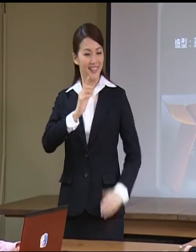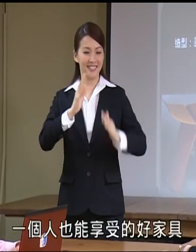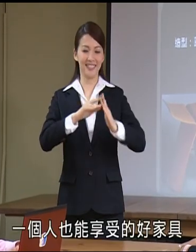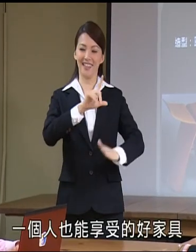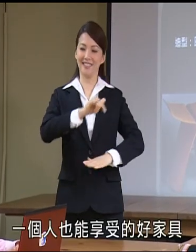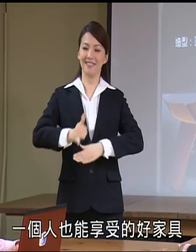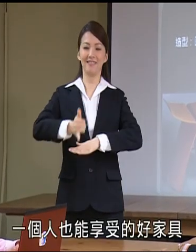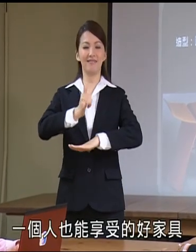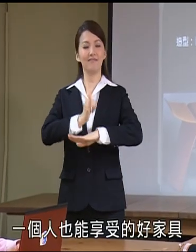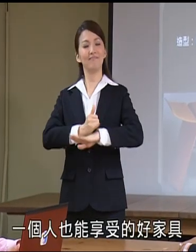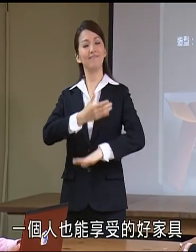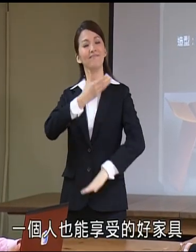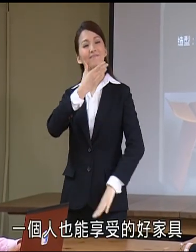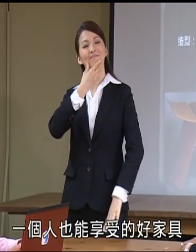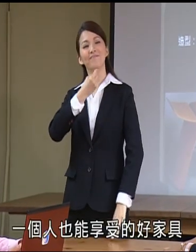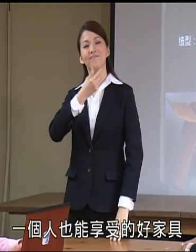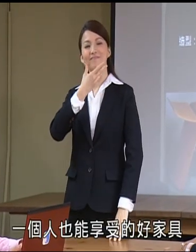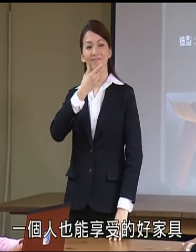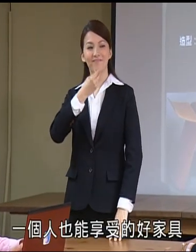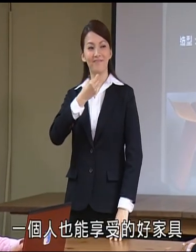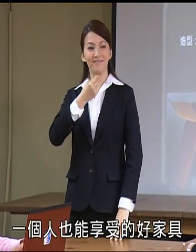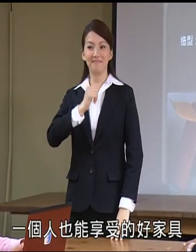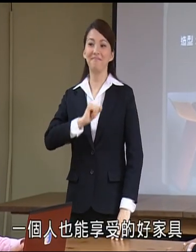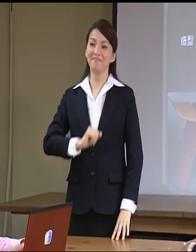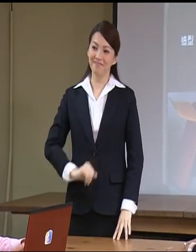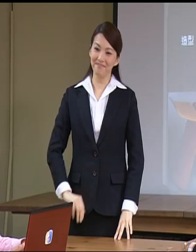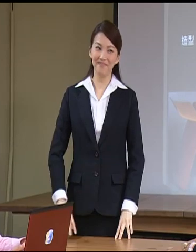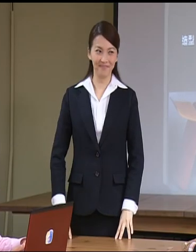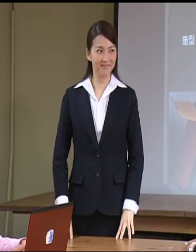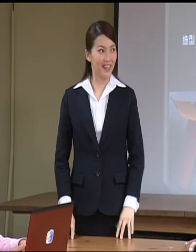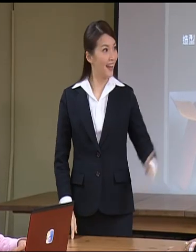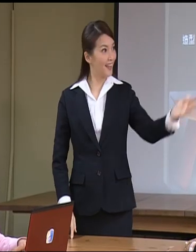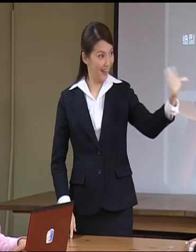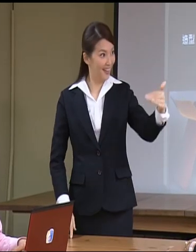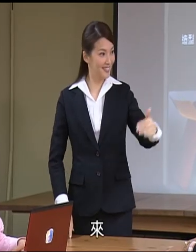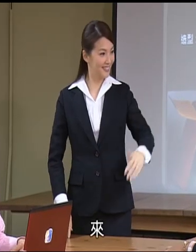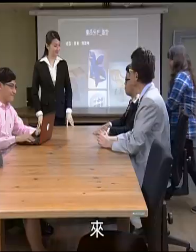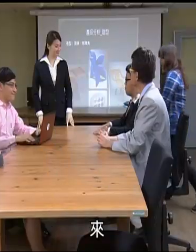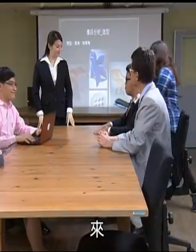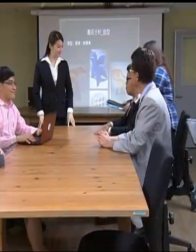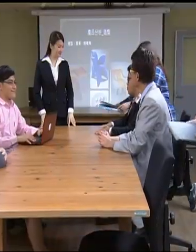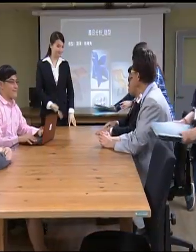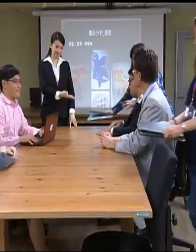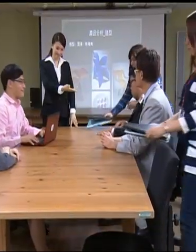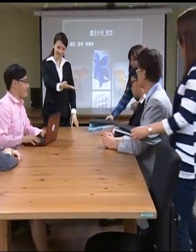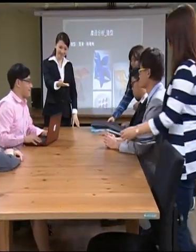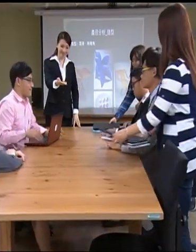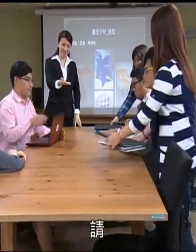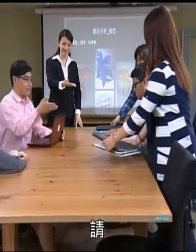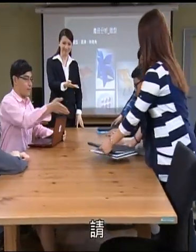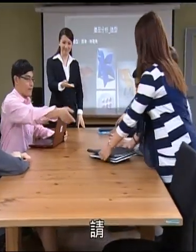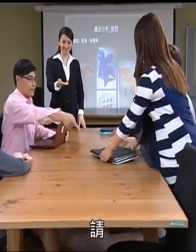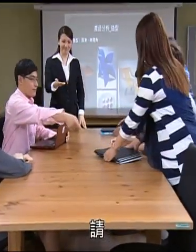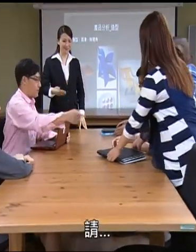一个人也能享受的好家具。来，请。